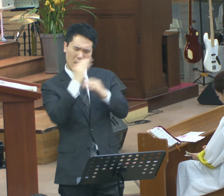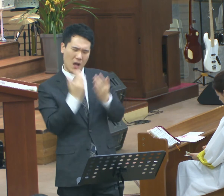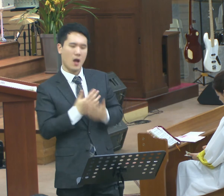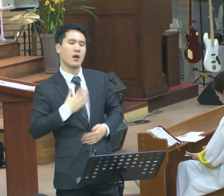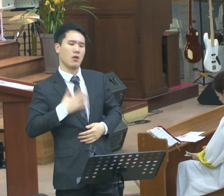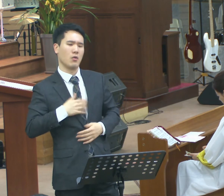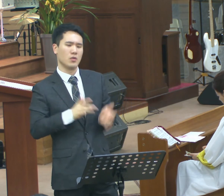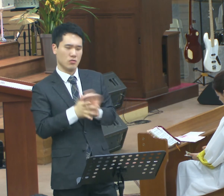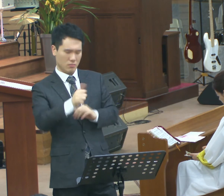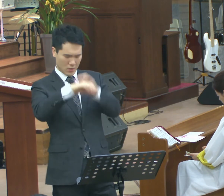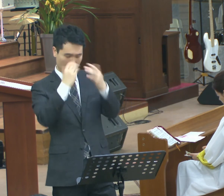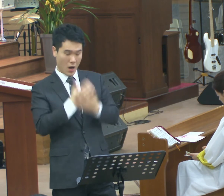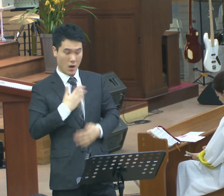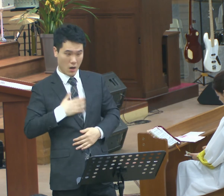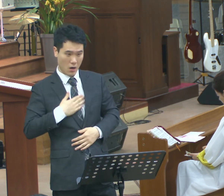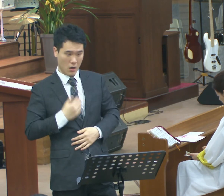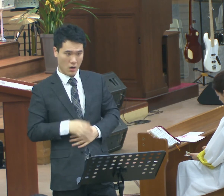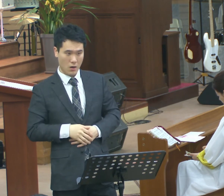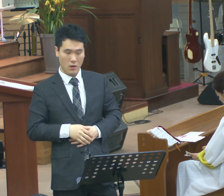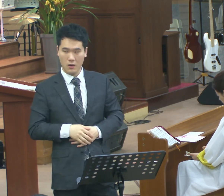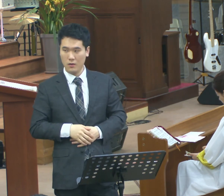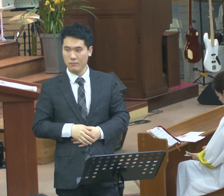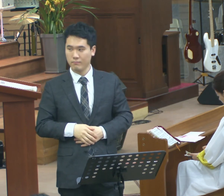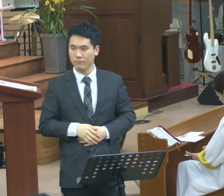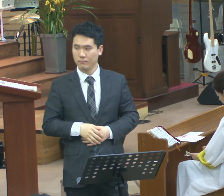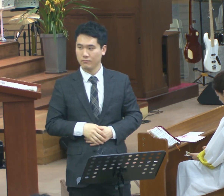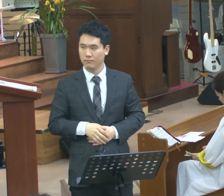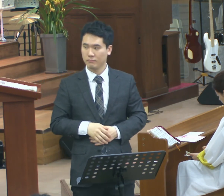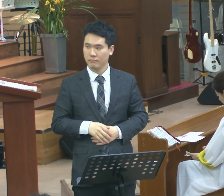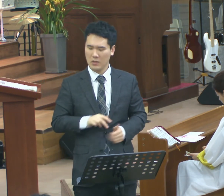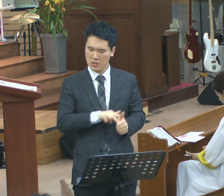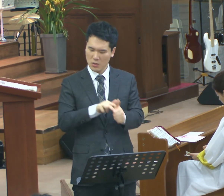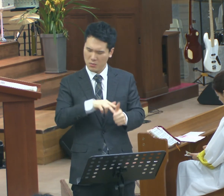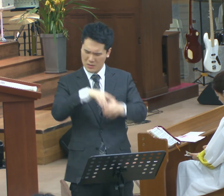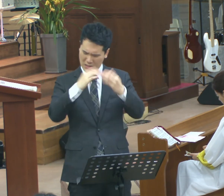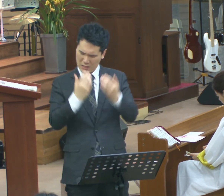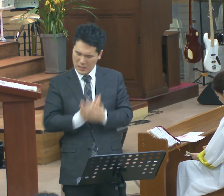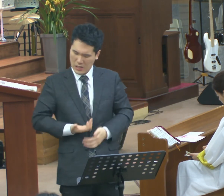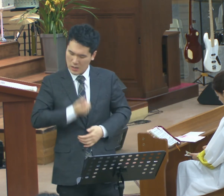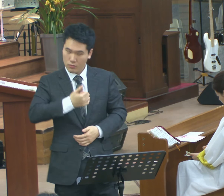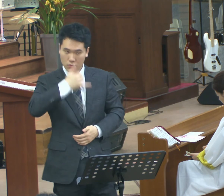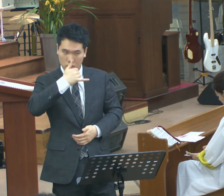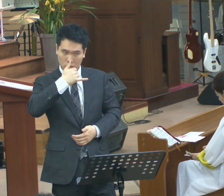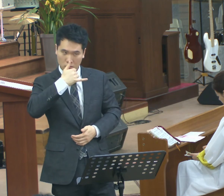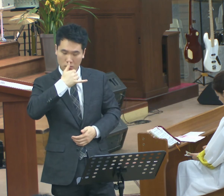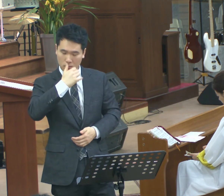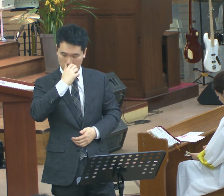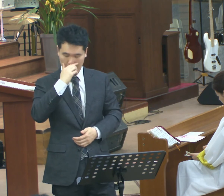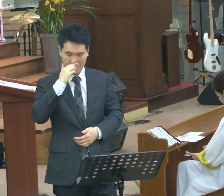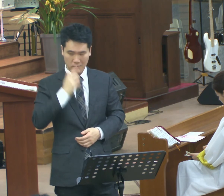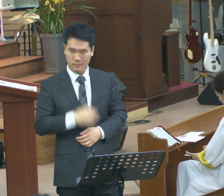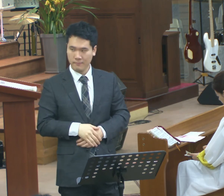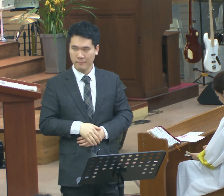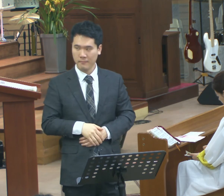손을 내미는 거예요. 정보는 이미 다 갖고 계세요. 기도를 통해 주님이 정보를 더 갖지는 않아요. 중요한